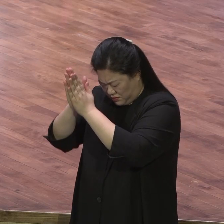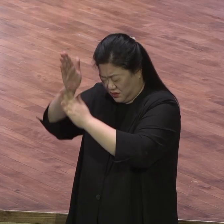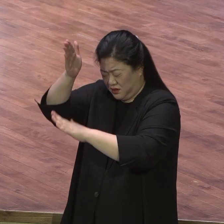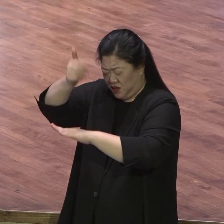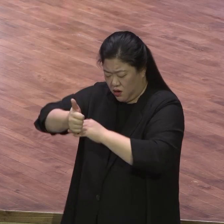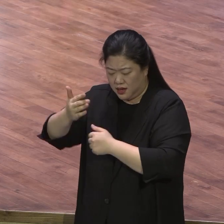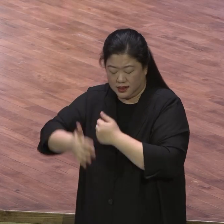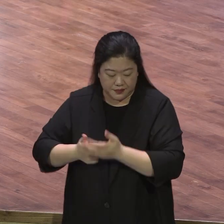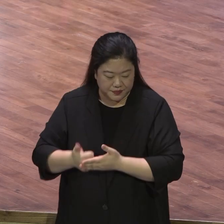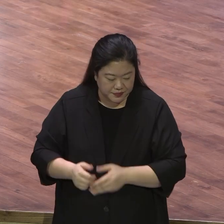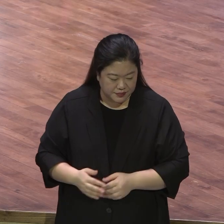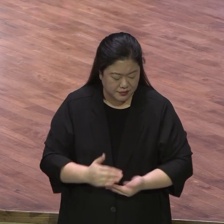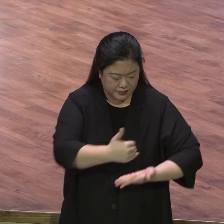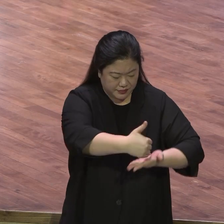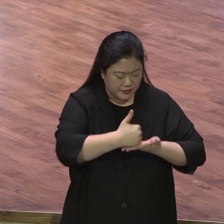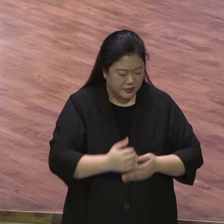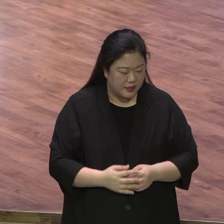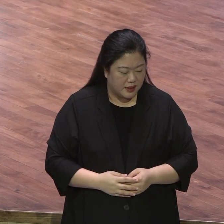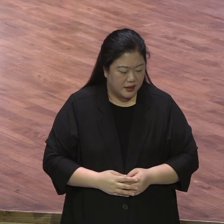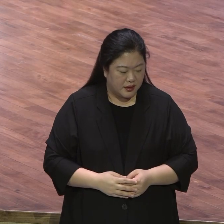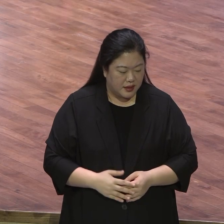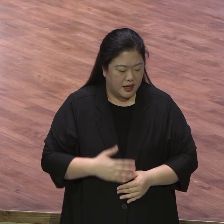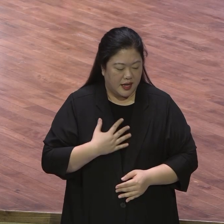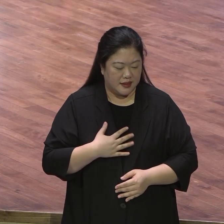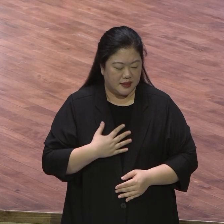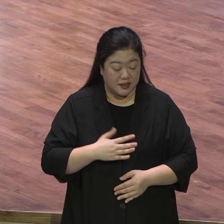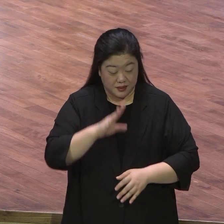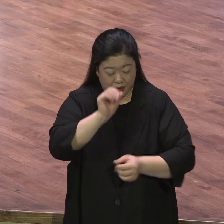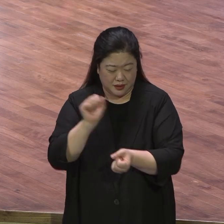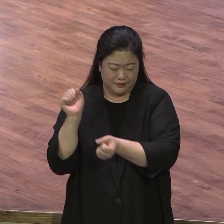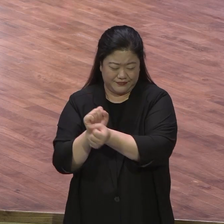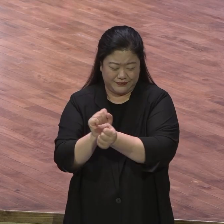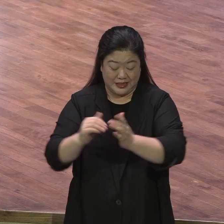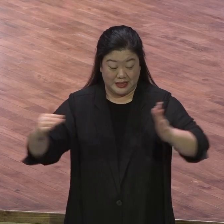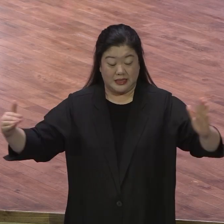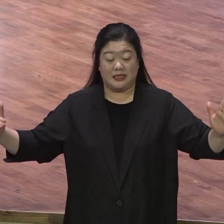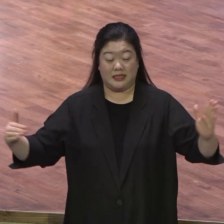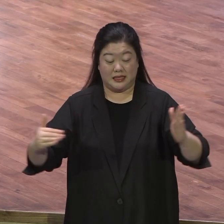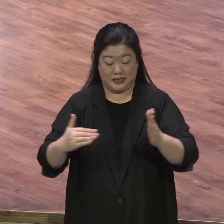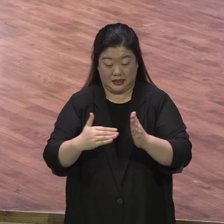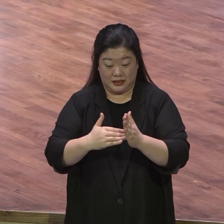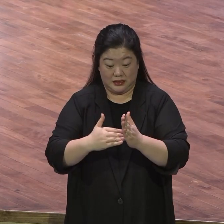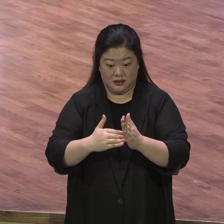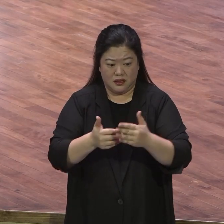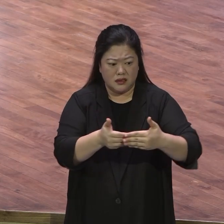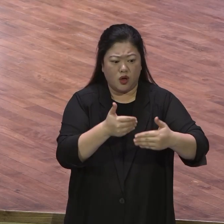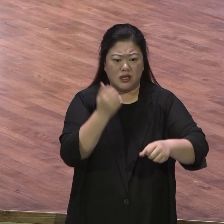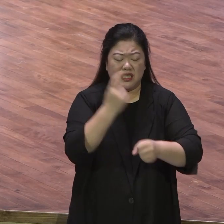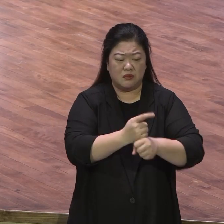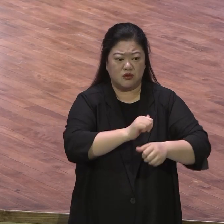멈추어졌어요 그때 죽은 숫자가 14,700명이라고 나와있어요 14,700명